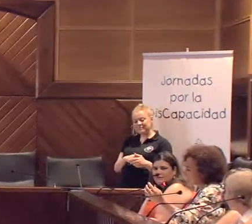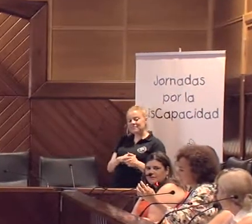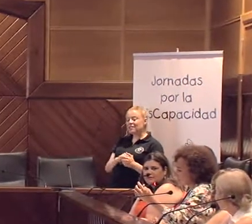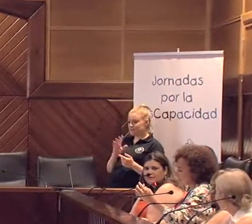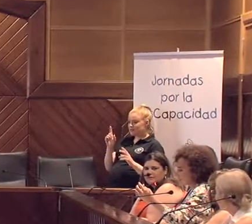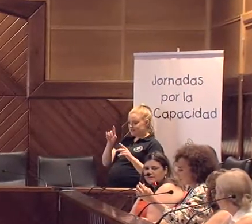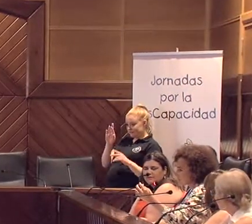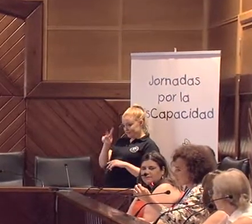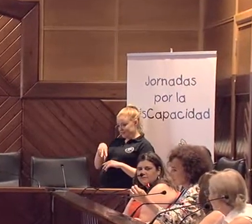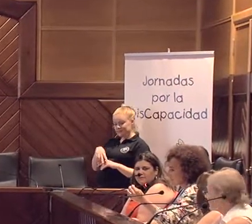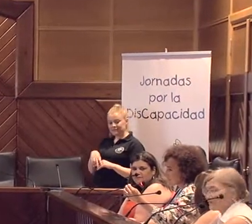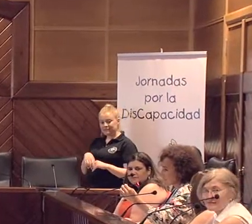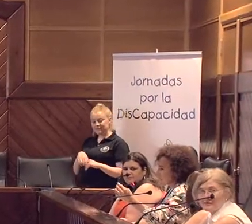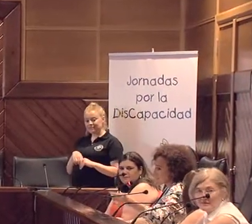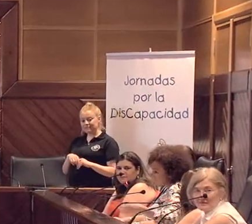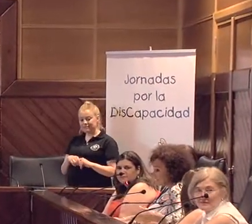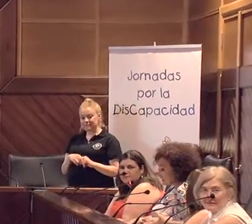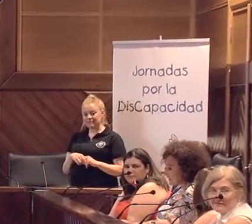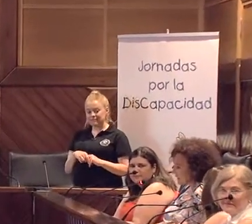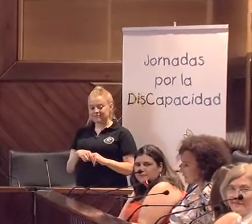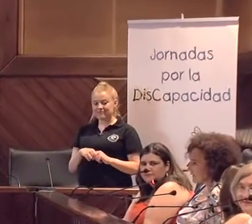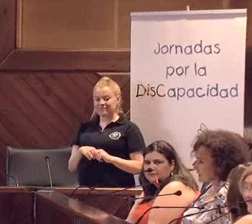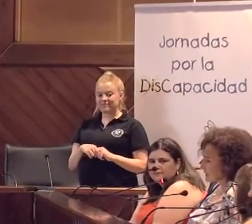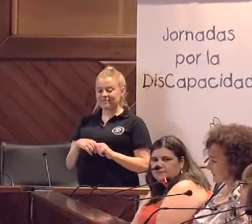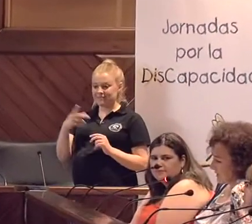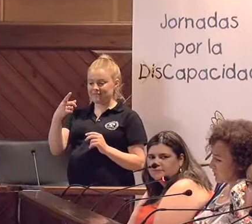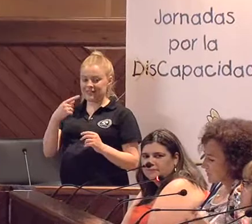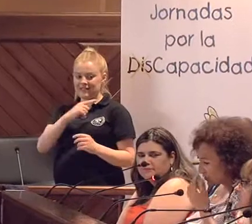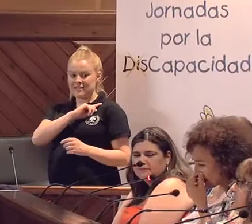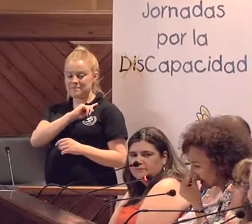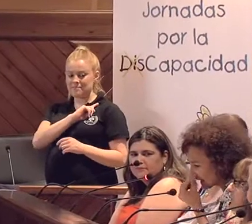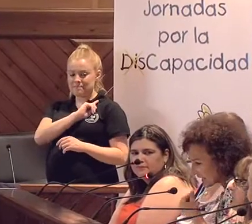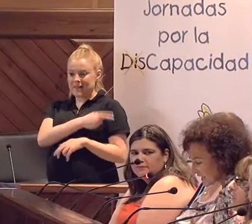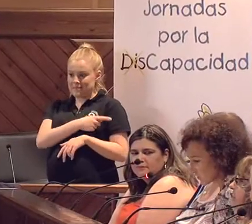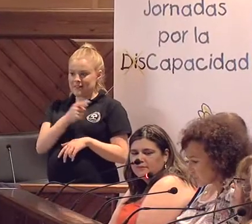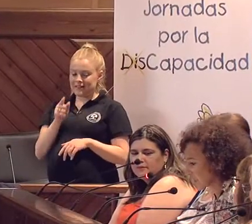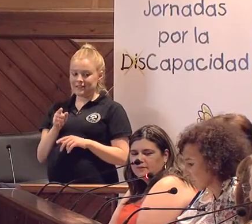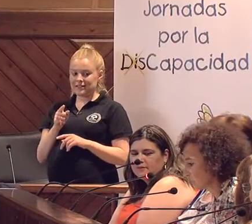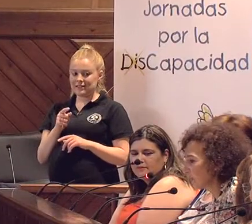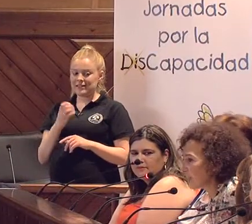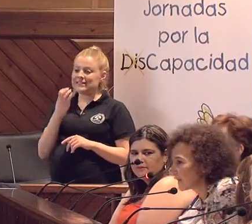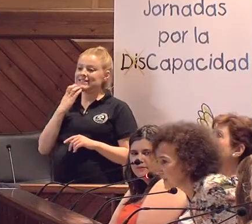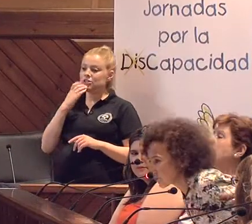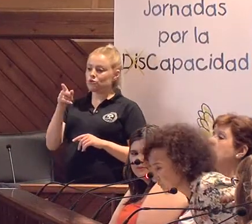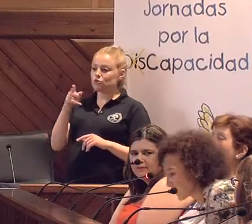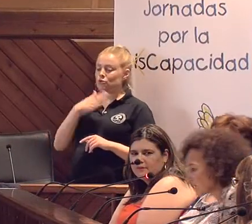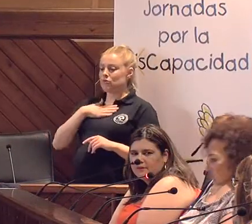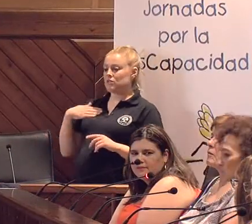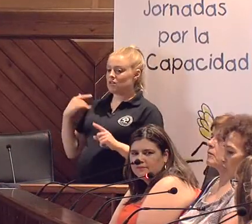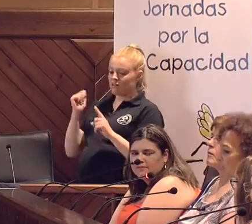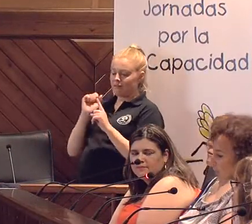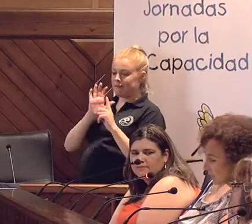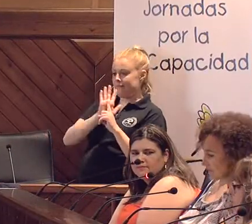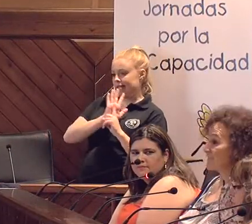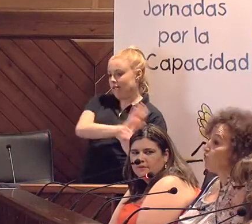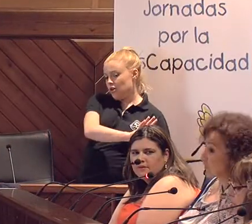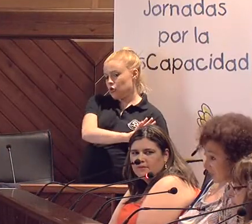Efectivamente, una de las variantes de una persona, si tú quieres excluirla en la sociedad, con